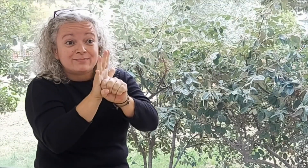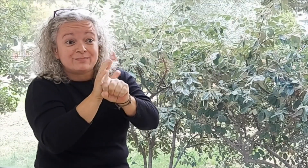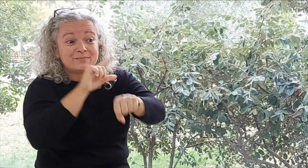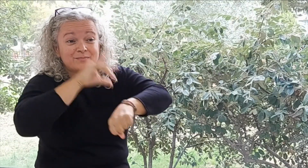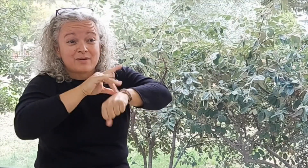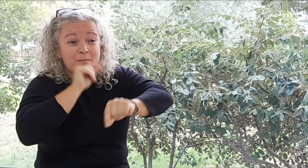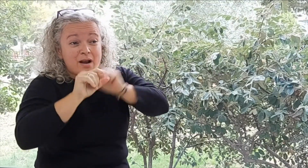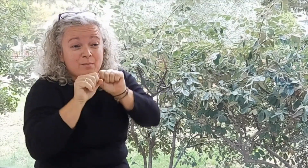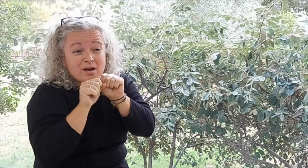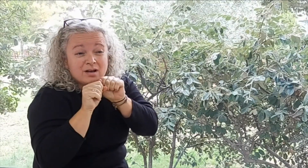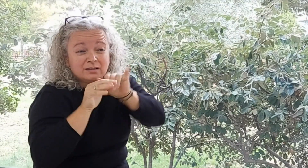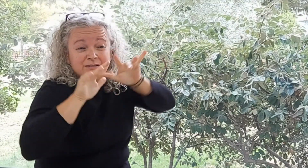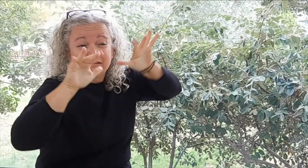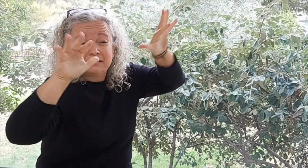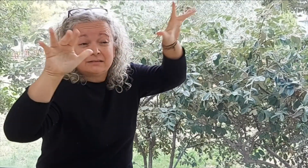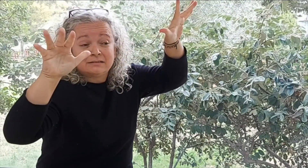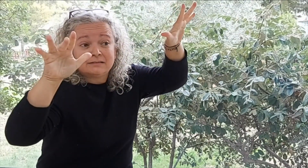Durante el confinamiento y la pandemia,